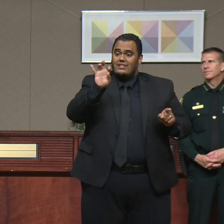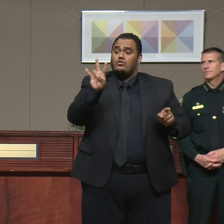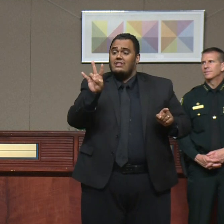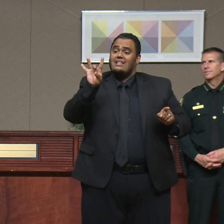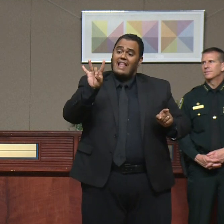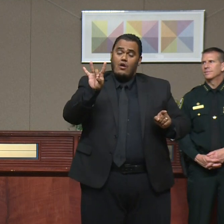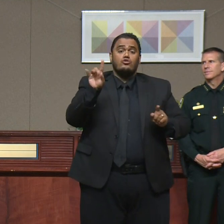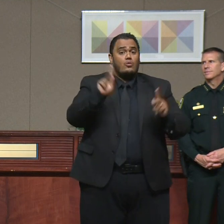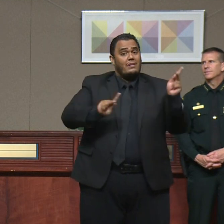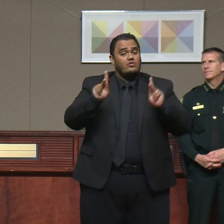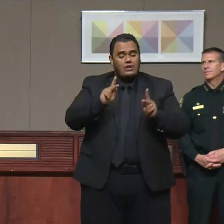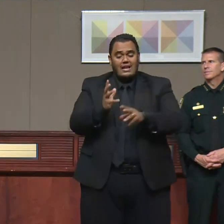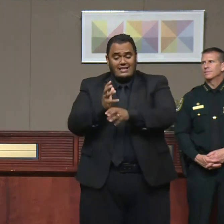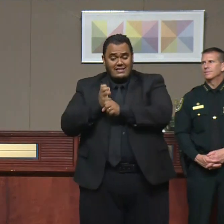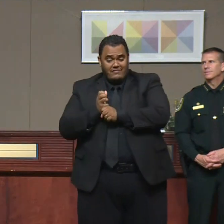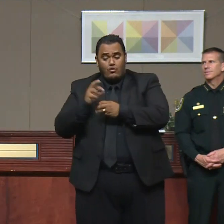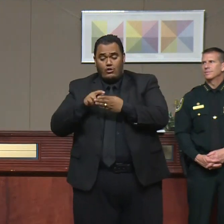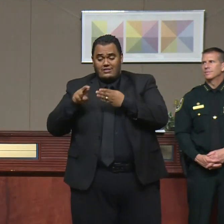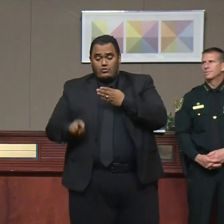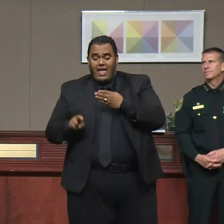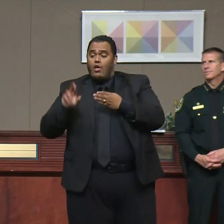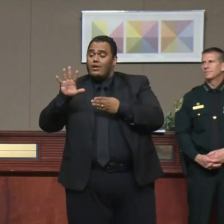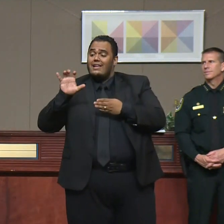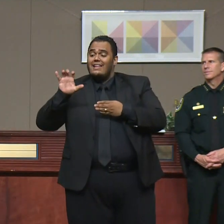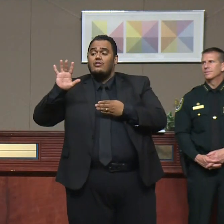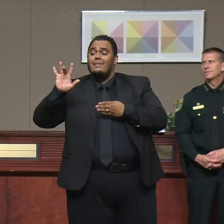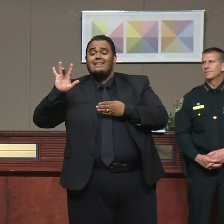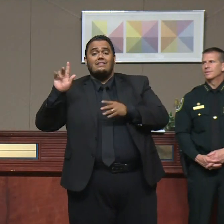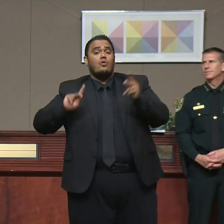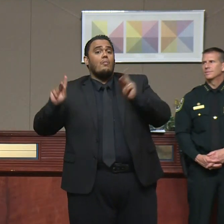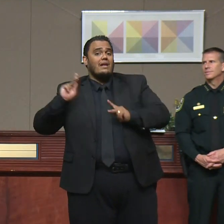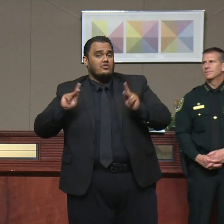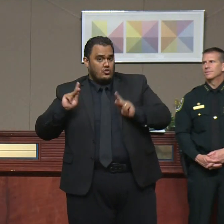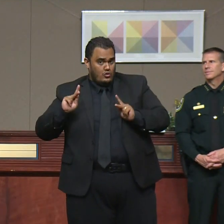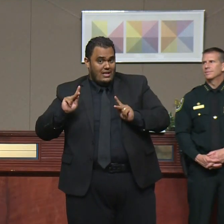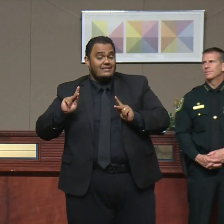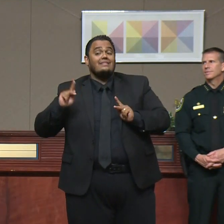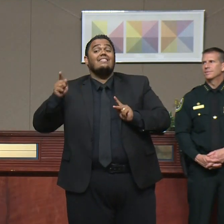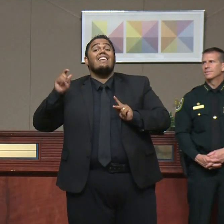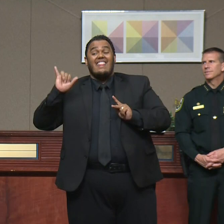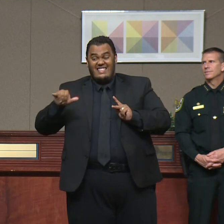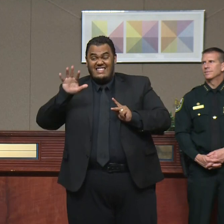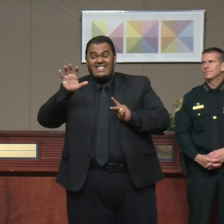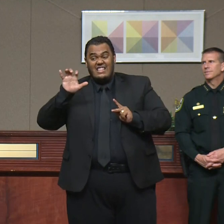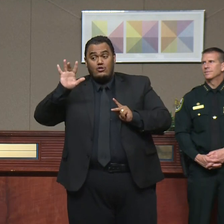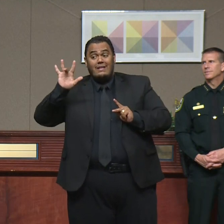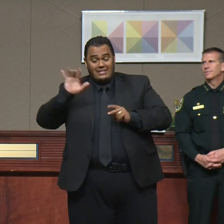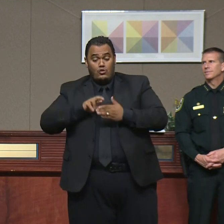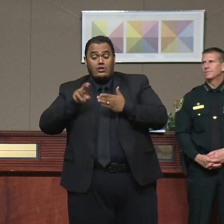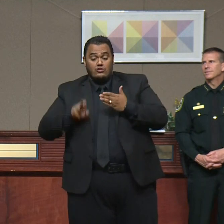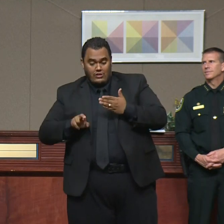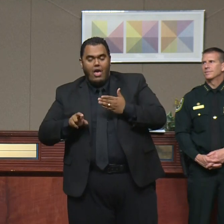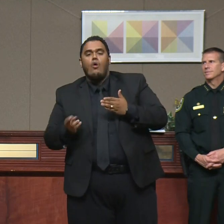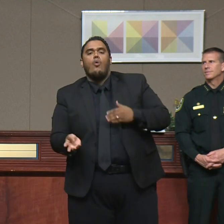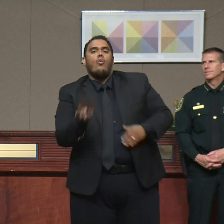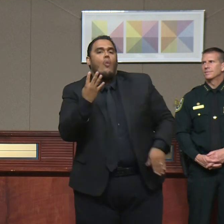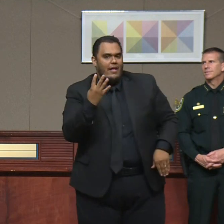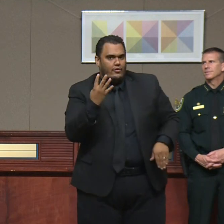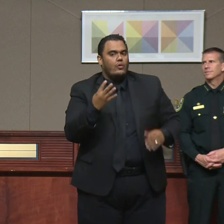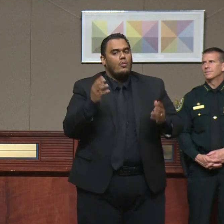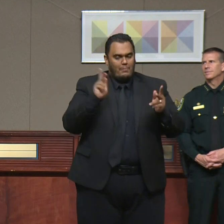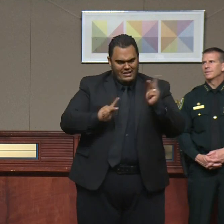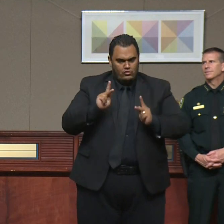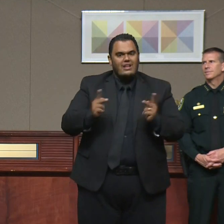978 hemos recibido resultados hoy de 525 personas. De esas 525 personas, 4 fueron positivos. Así